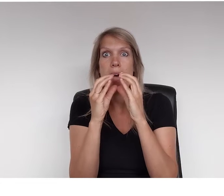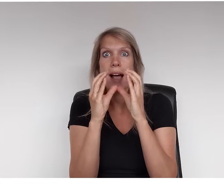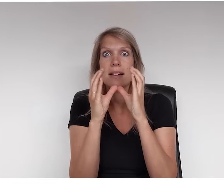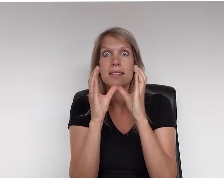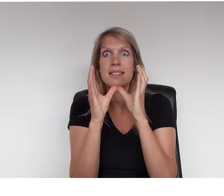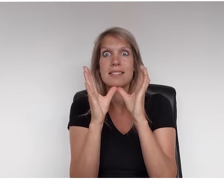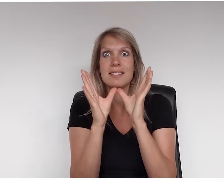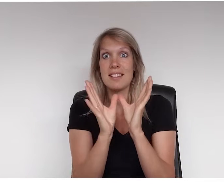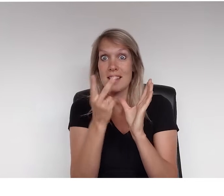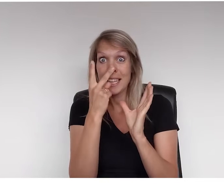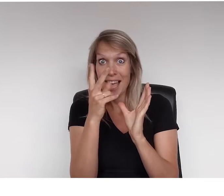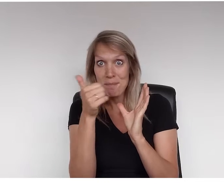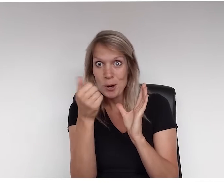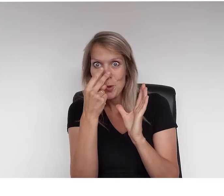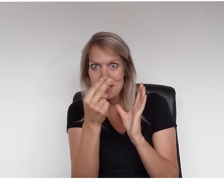goed.